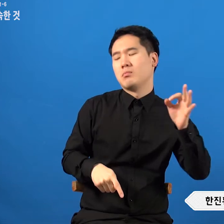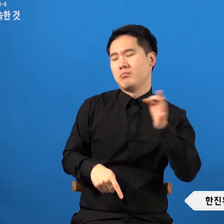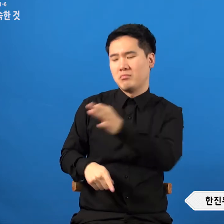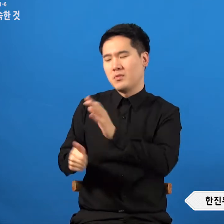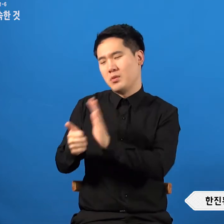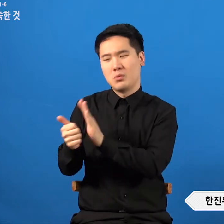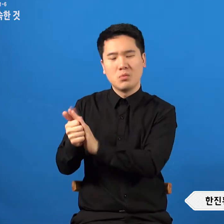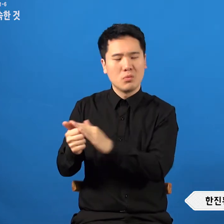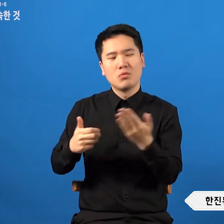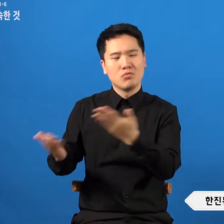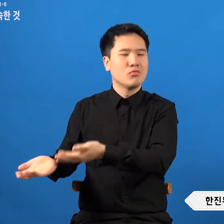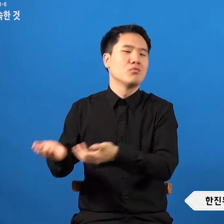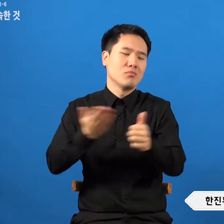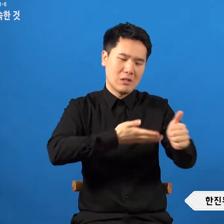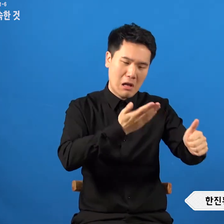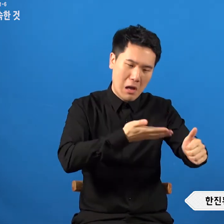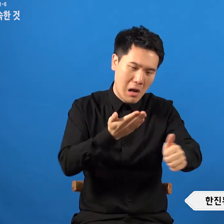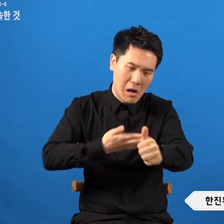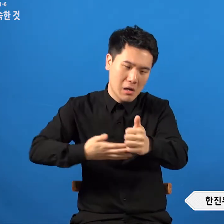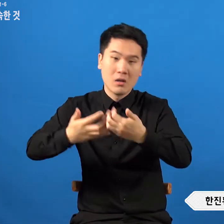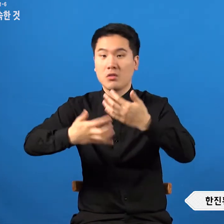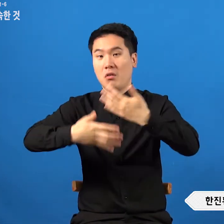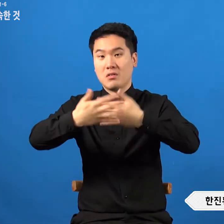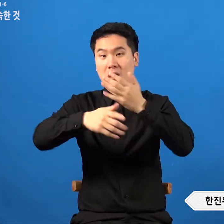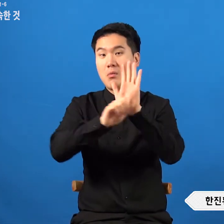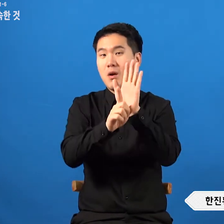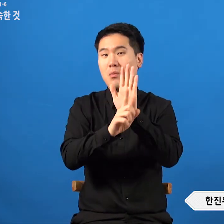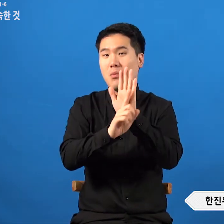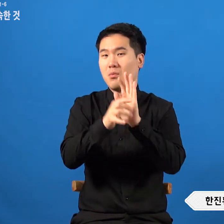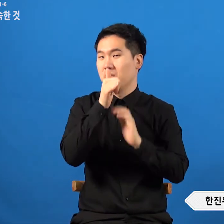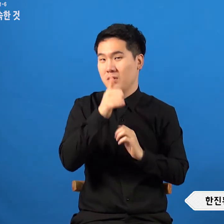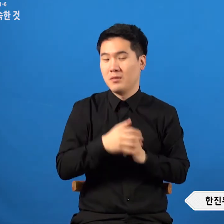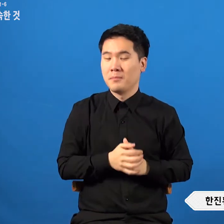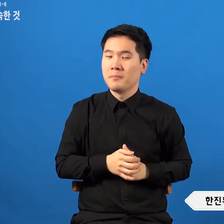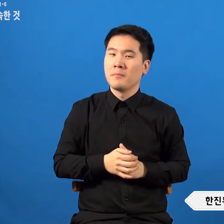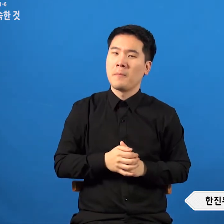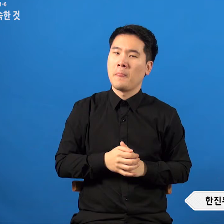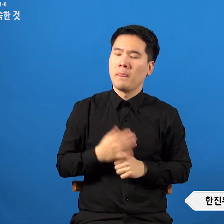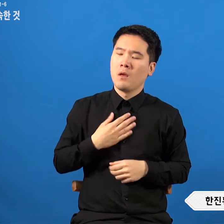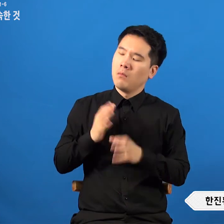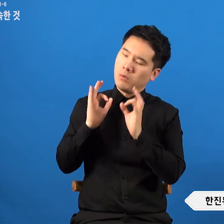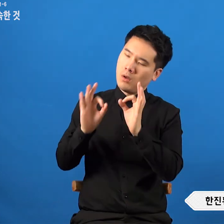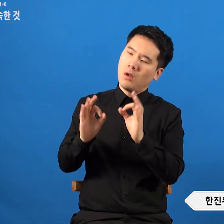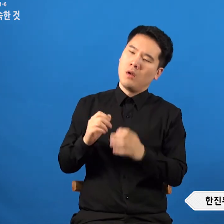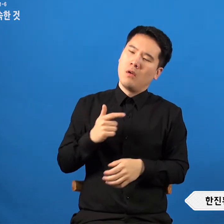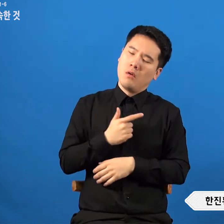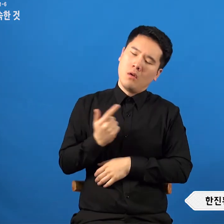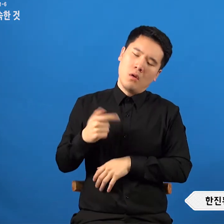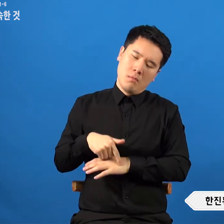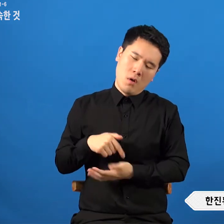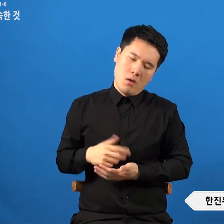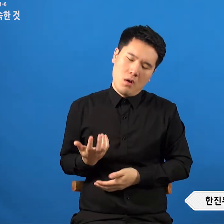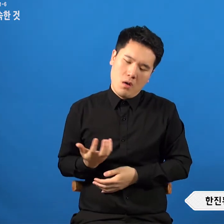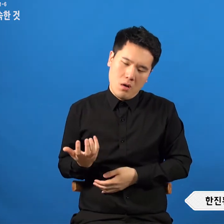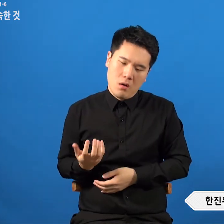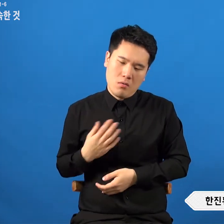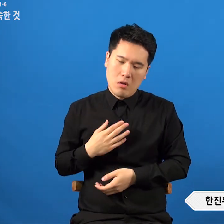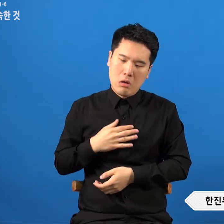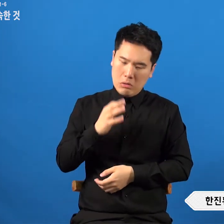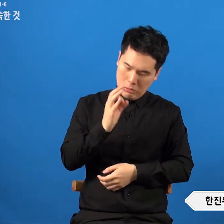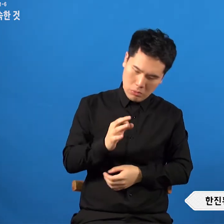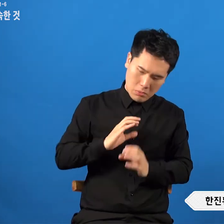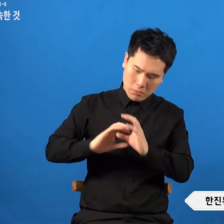때마다 마음이 무겁고 아픕니다. 나는 한다고 하지만은 죽어가는 아이들은 여전히